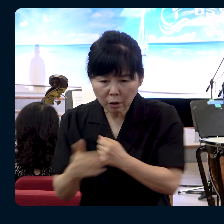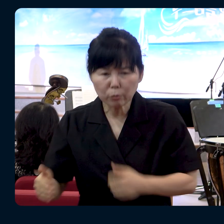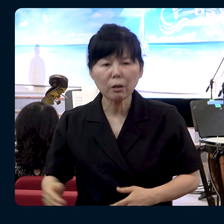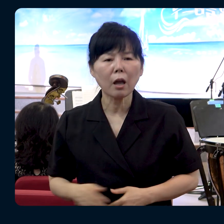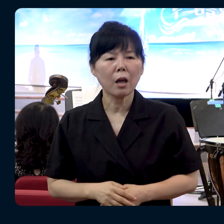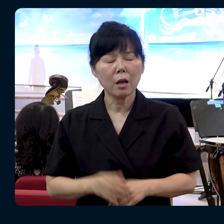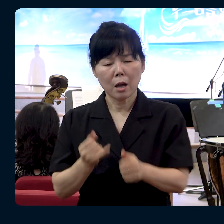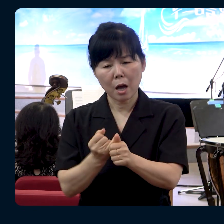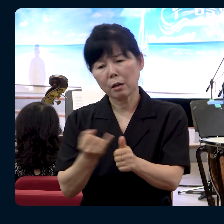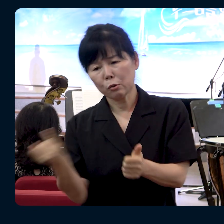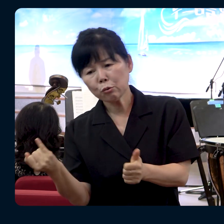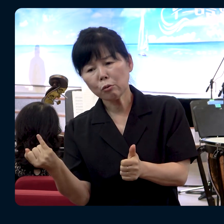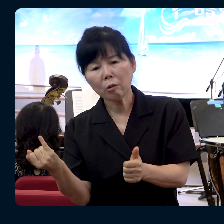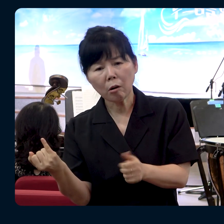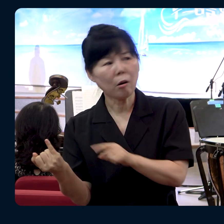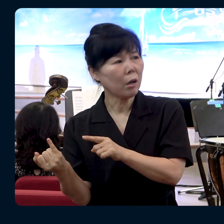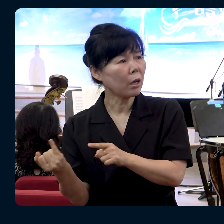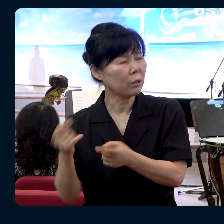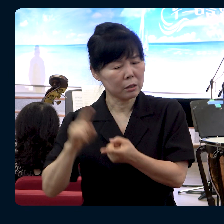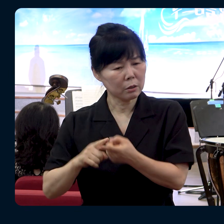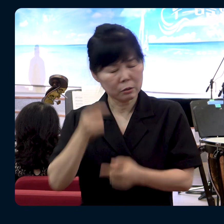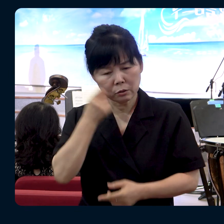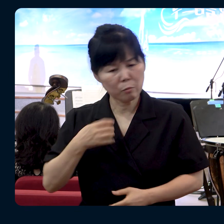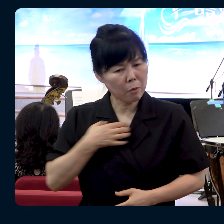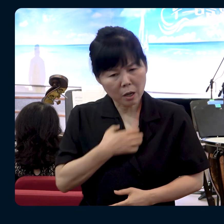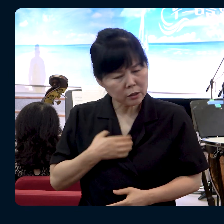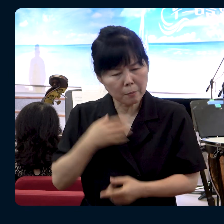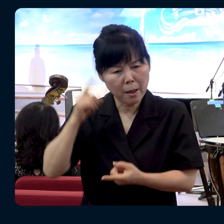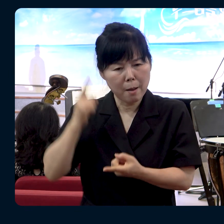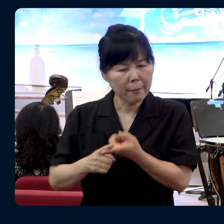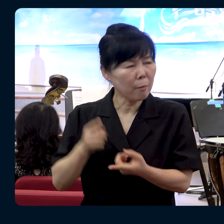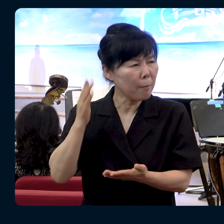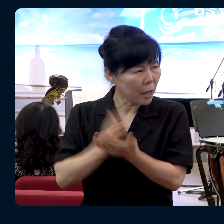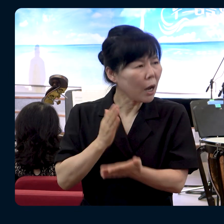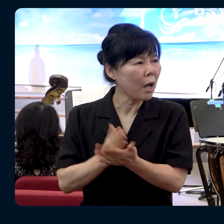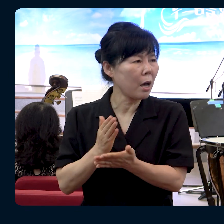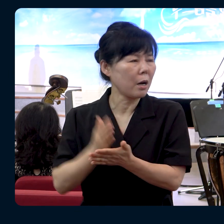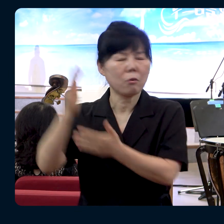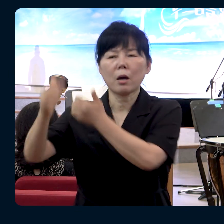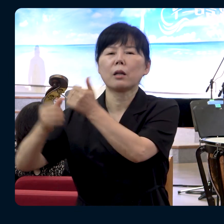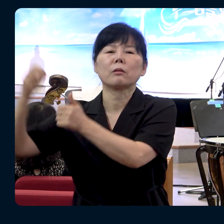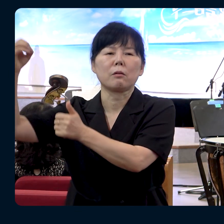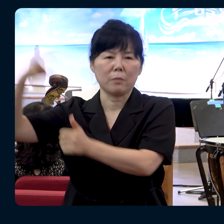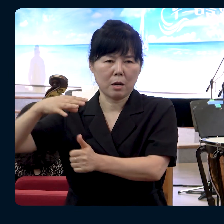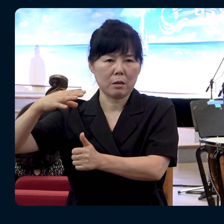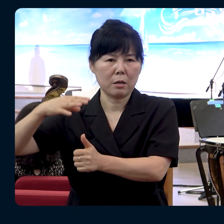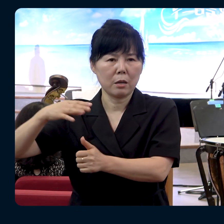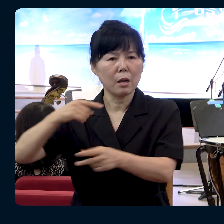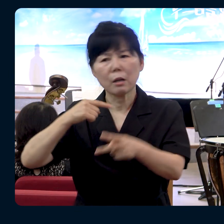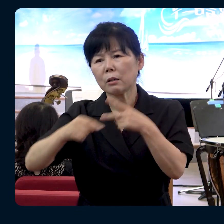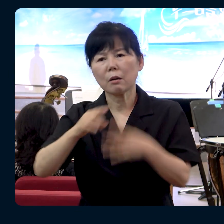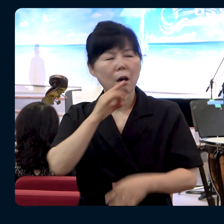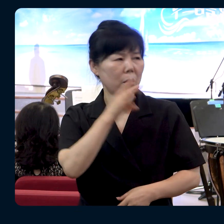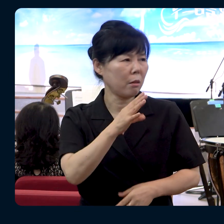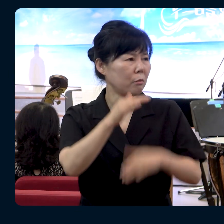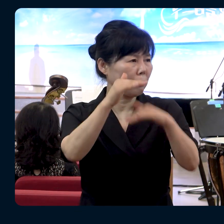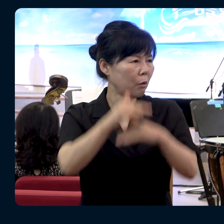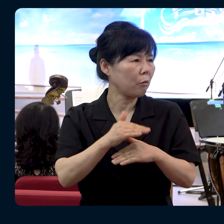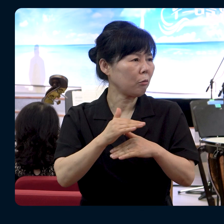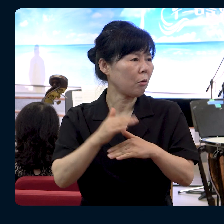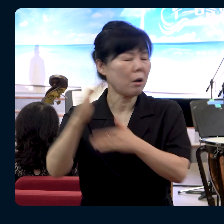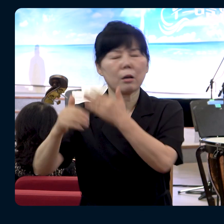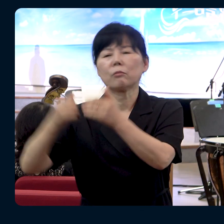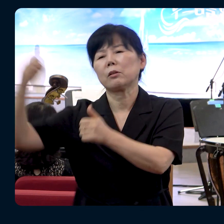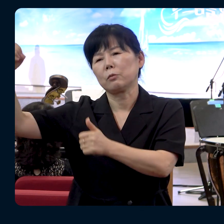하나님은 에스겔을 통해서 보여주고 싶었던 거예요. 굉장히 이해되지 않는 그런 모습을 에스겔에게 주문하신